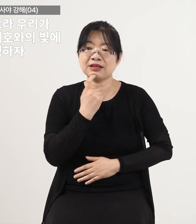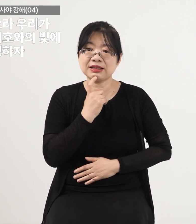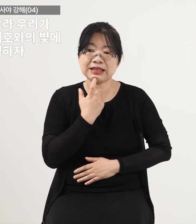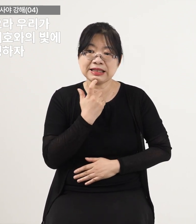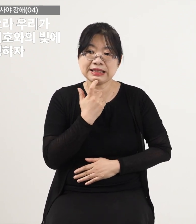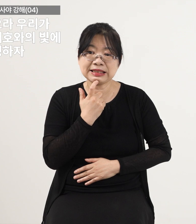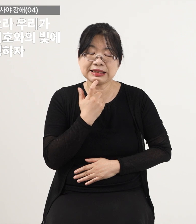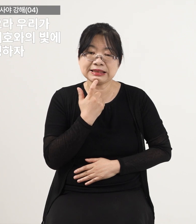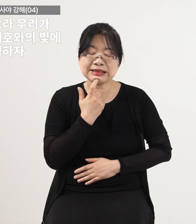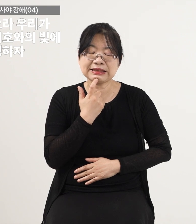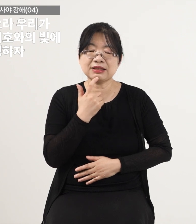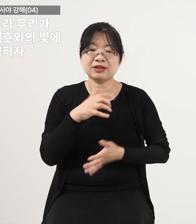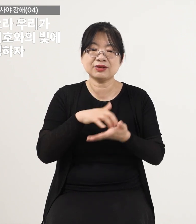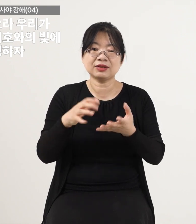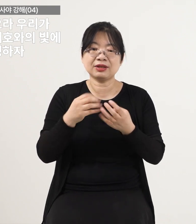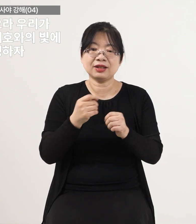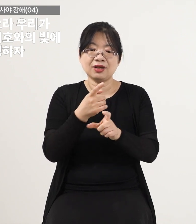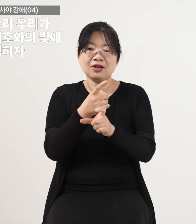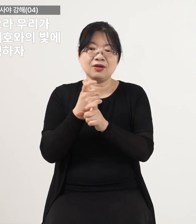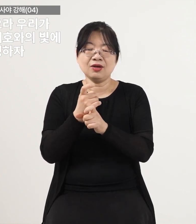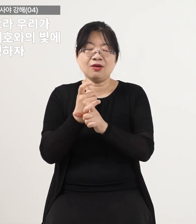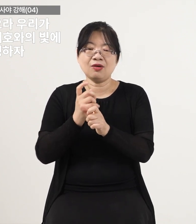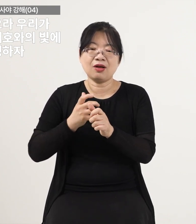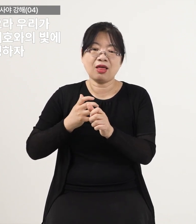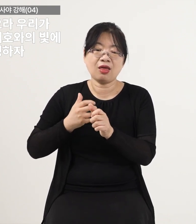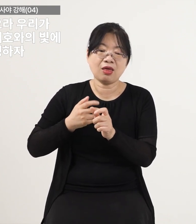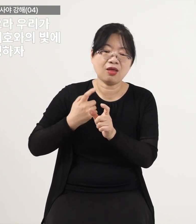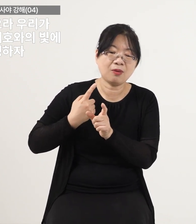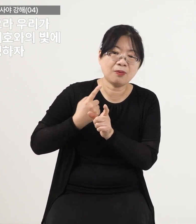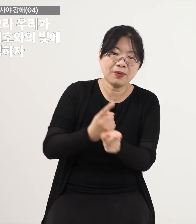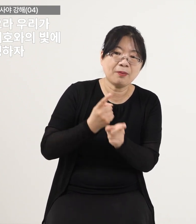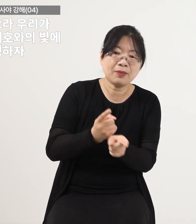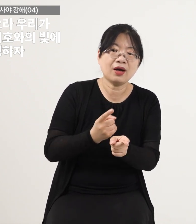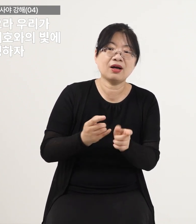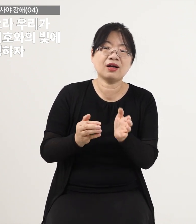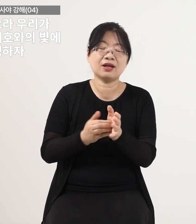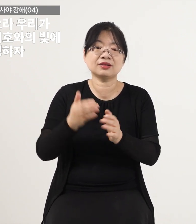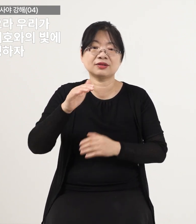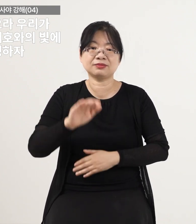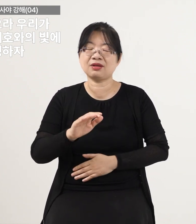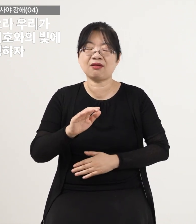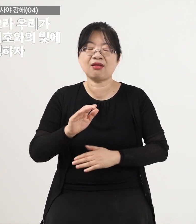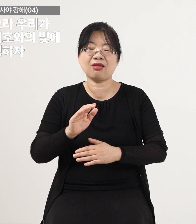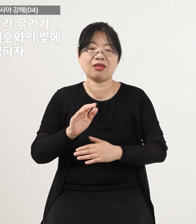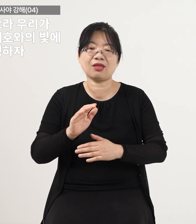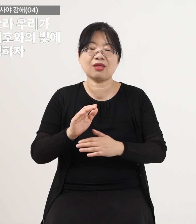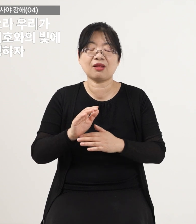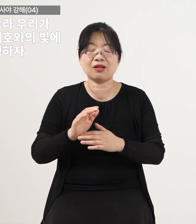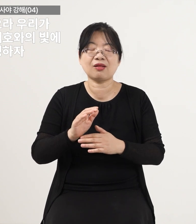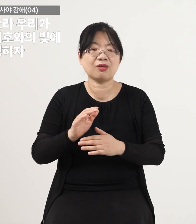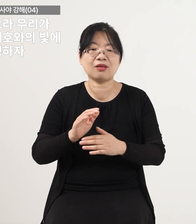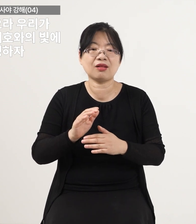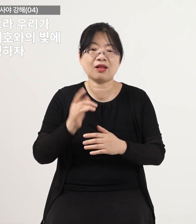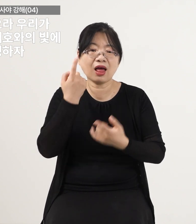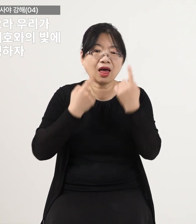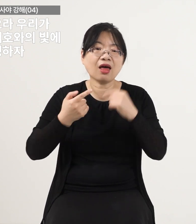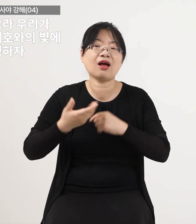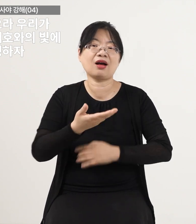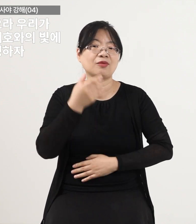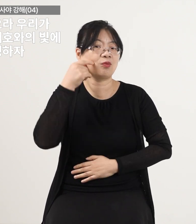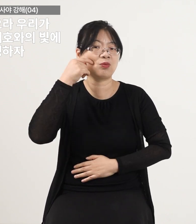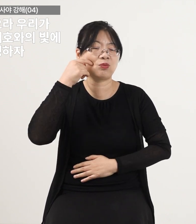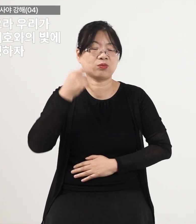야곱을 수많은 원수들이 무너뜨리려고 했지만 못 무너뜨렸어요. 해하지